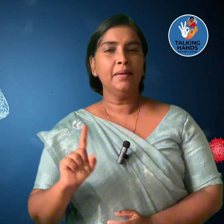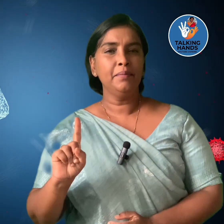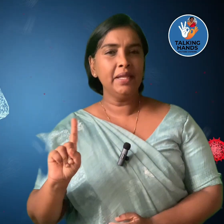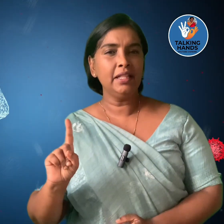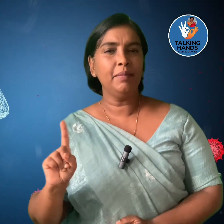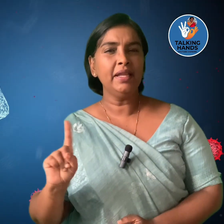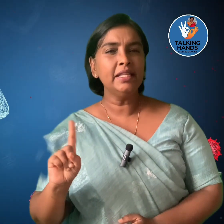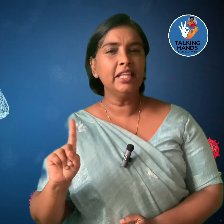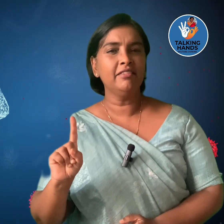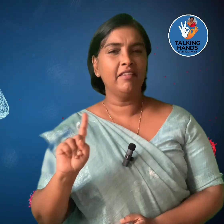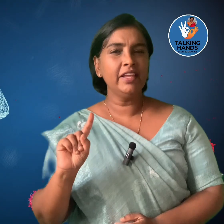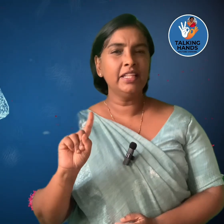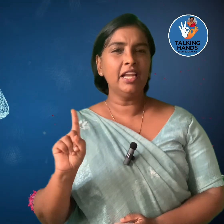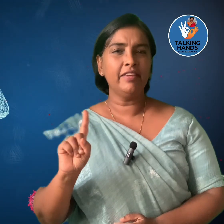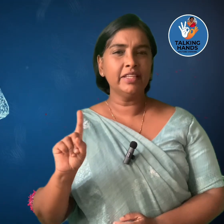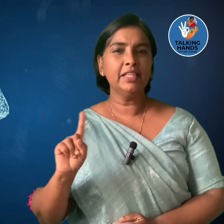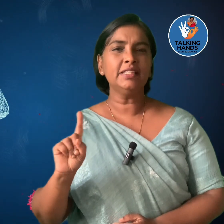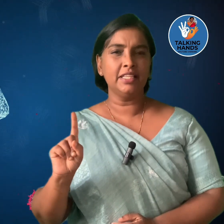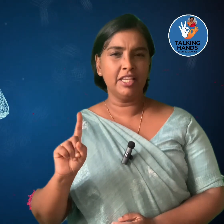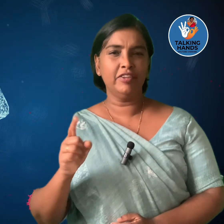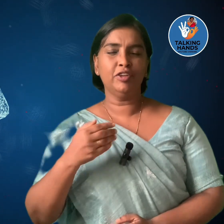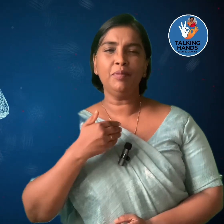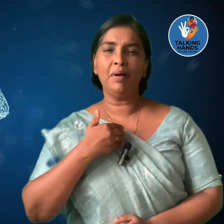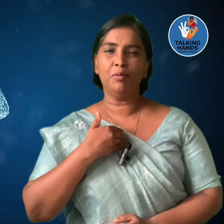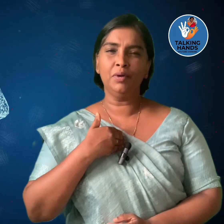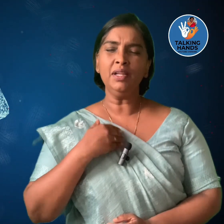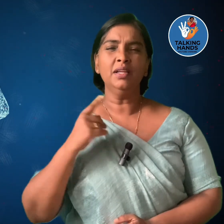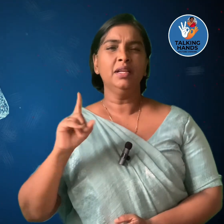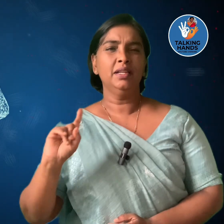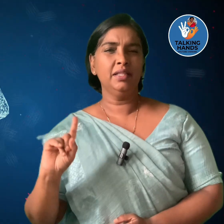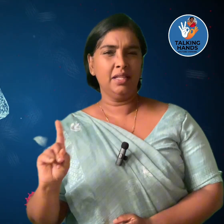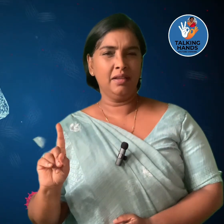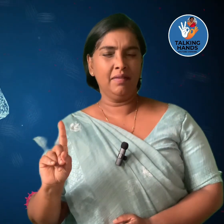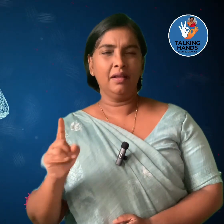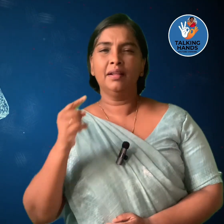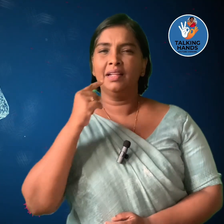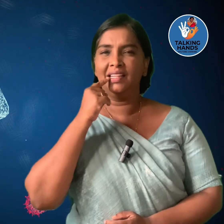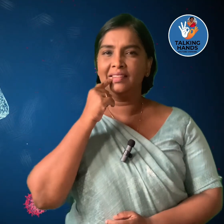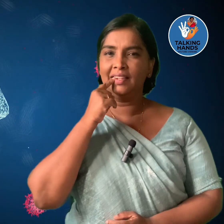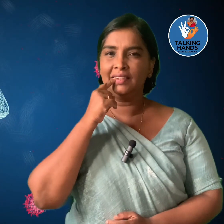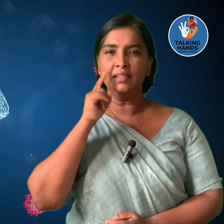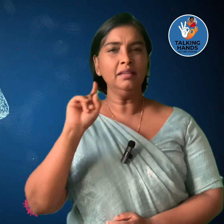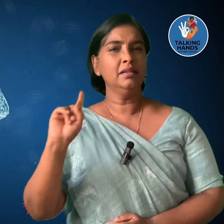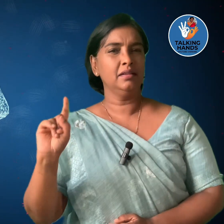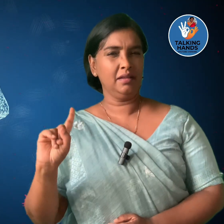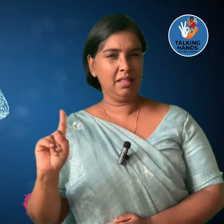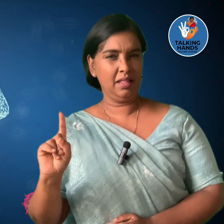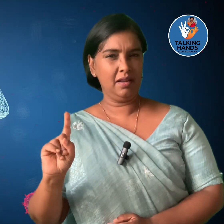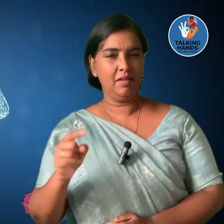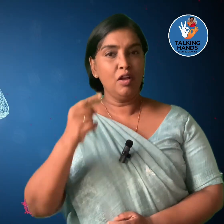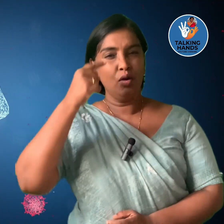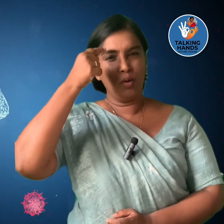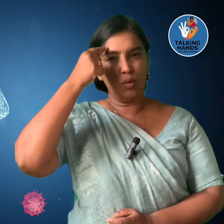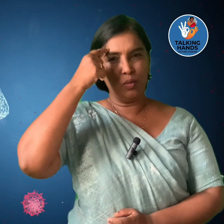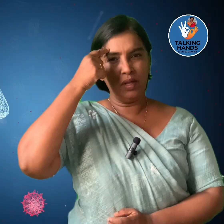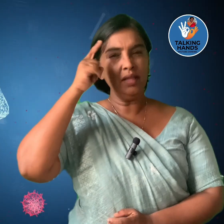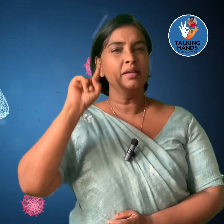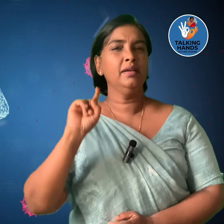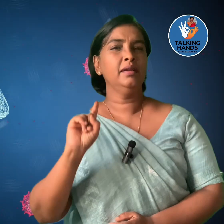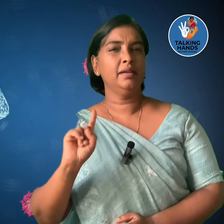මේ තමයි රිදෙනවා, වේදනාව කියන සංඥා. එතකොට පපුව රිදෙනවා. දත රිදෙනවා. ඔළුව